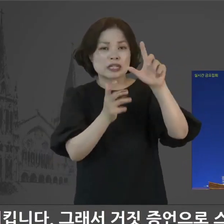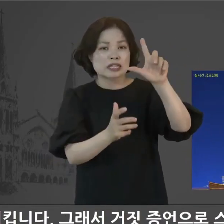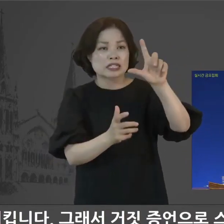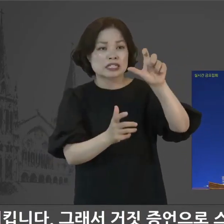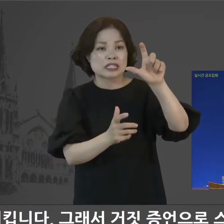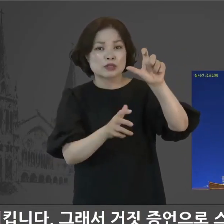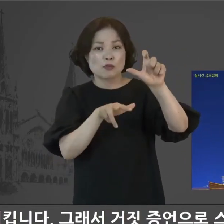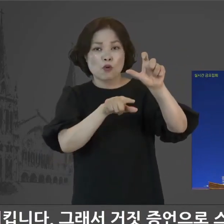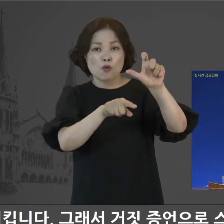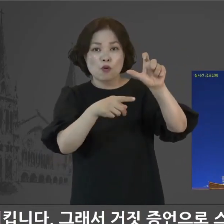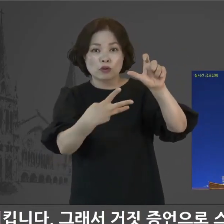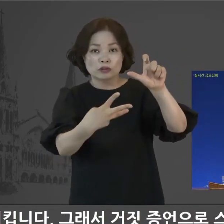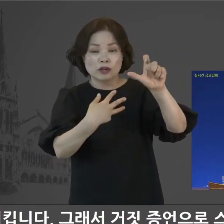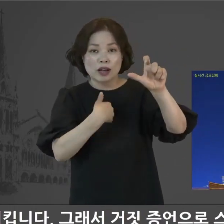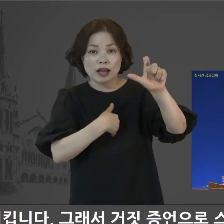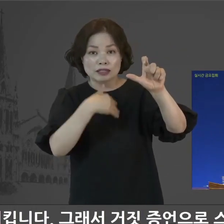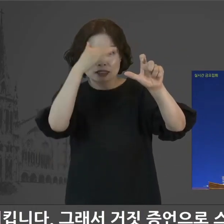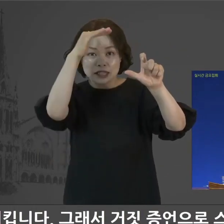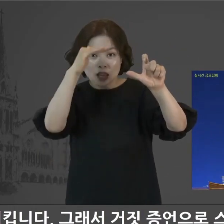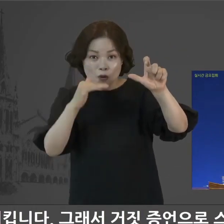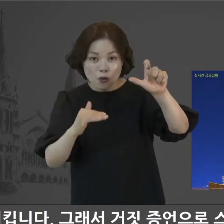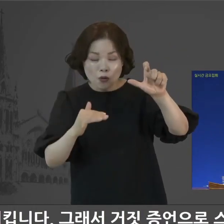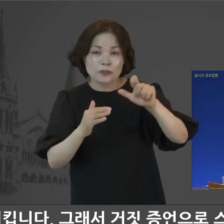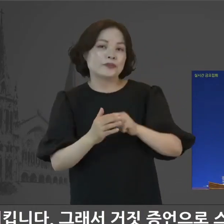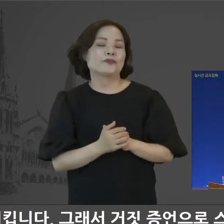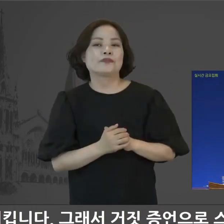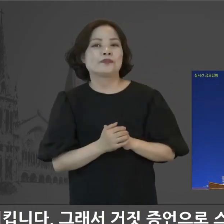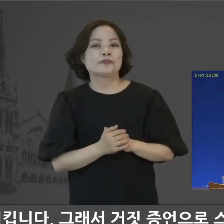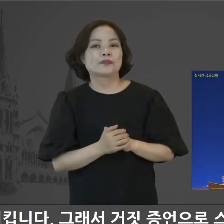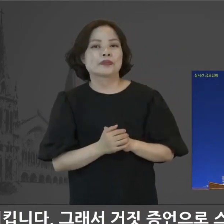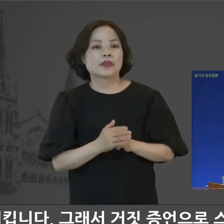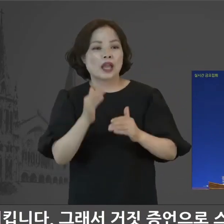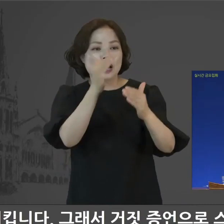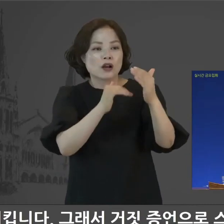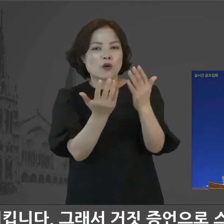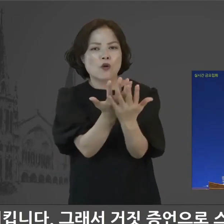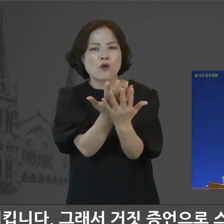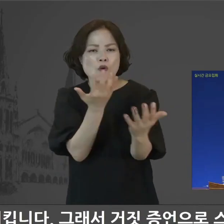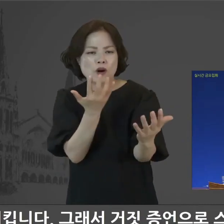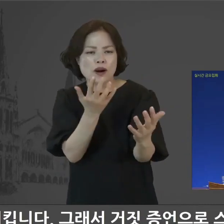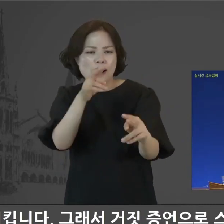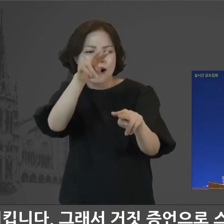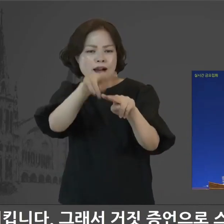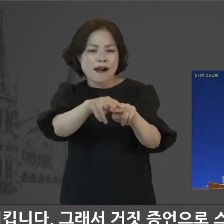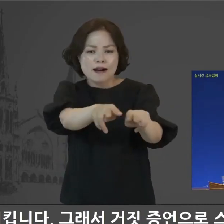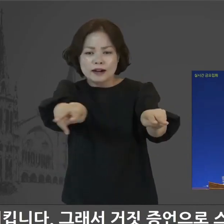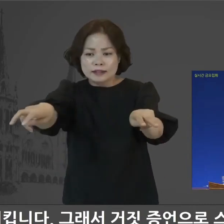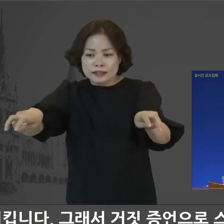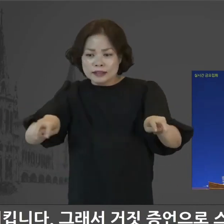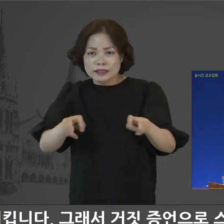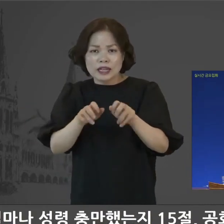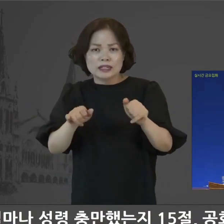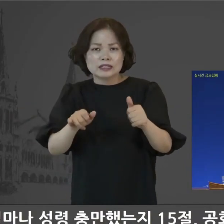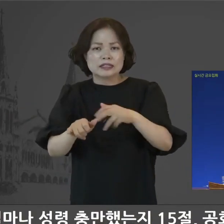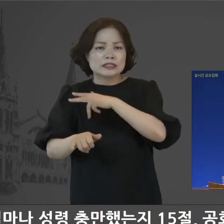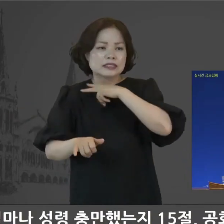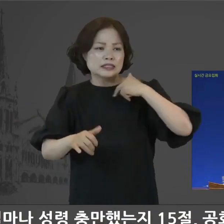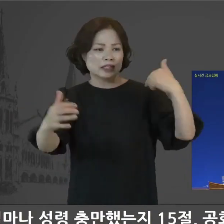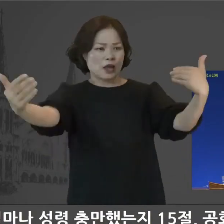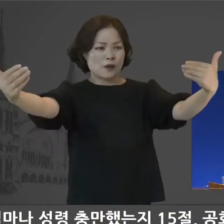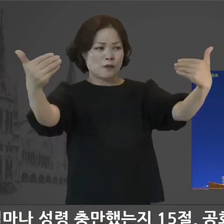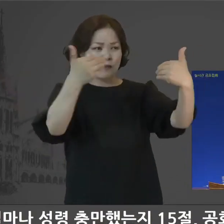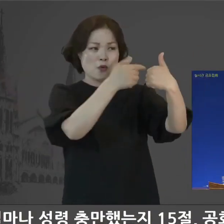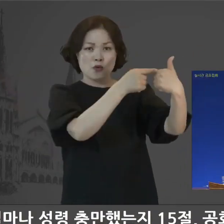있죠. 이건 이제 우리가 아는 구절입니다. 15절 같이 읽습니다. 공회 중에 앉은 사람들이 다 스데반을